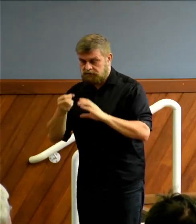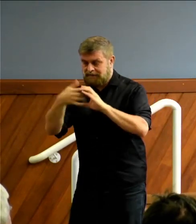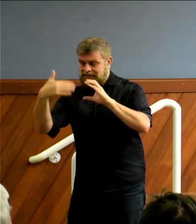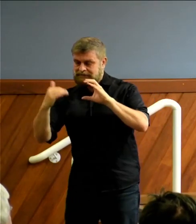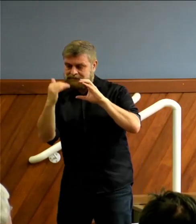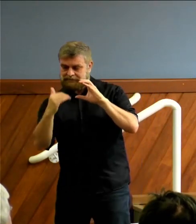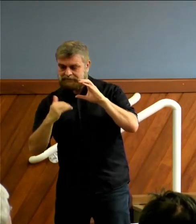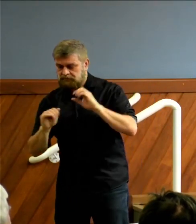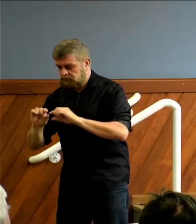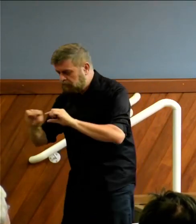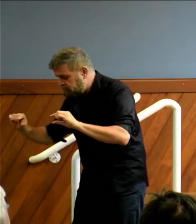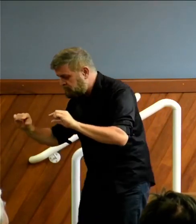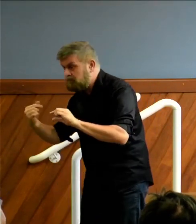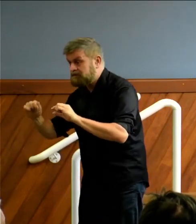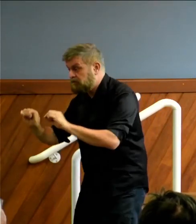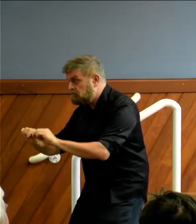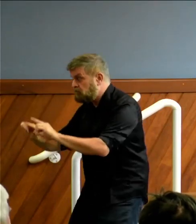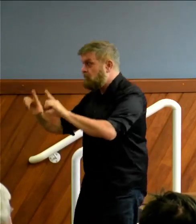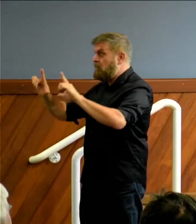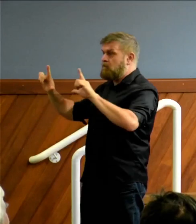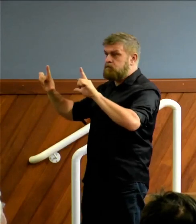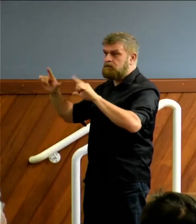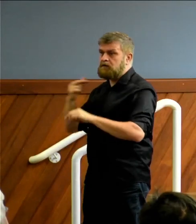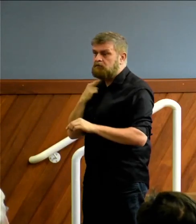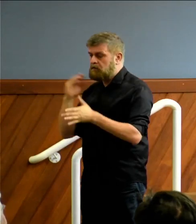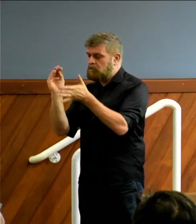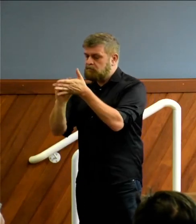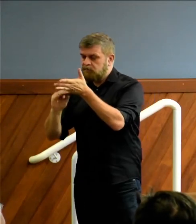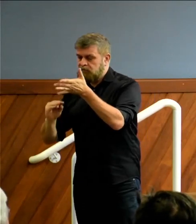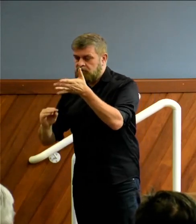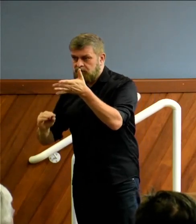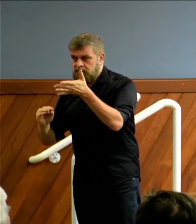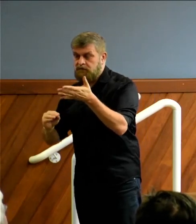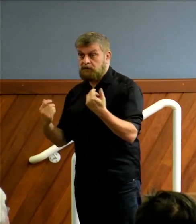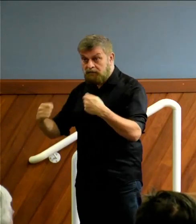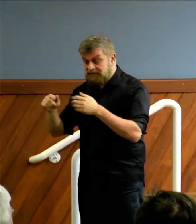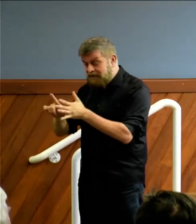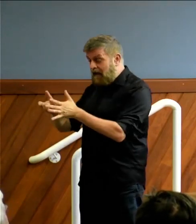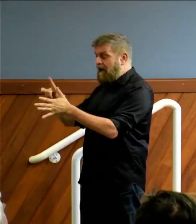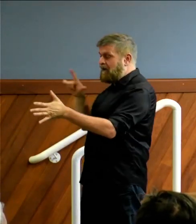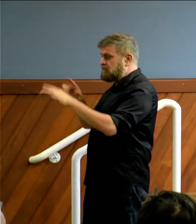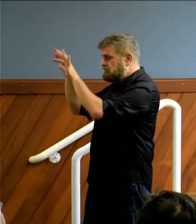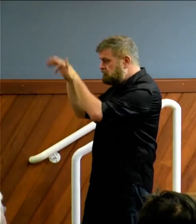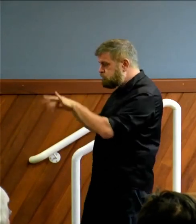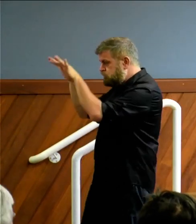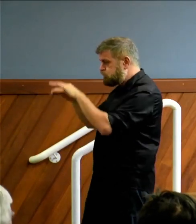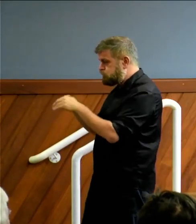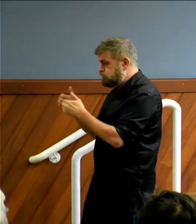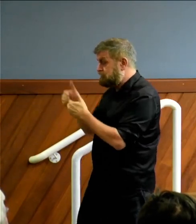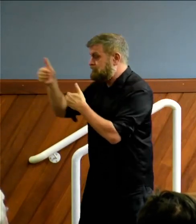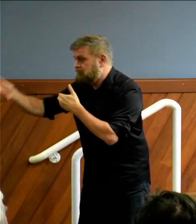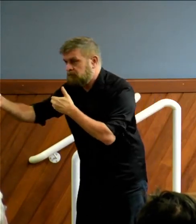gente conseguir ter ele grande para a gente ver. Não dá para catalogar negativo na mesa de luz. Então, a gente tem que passar a digitalização na